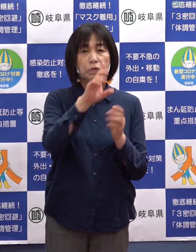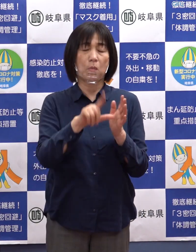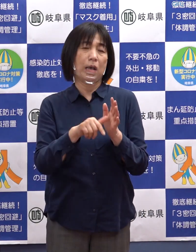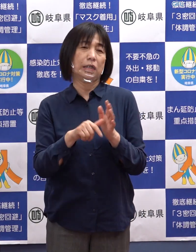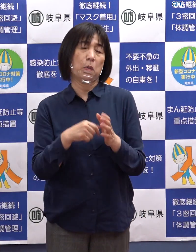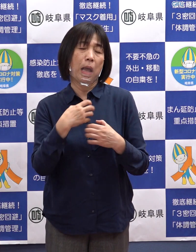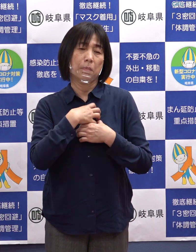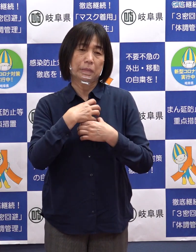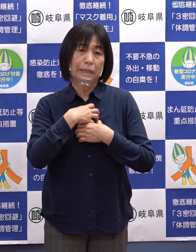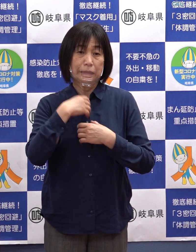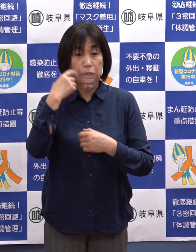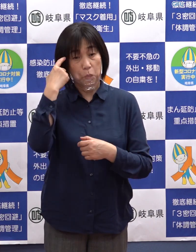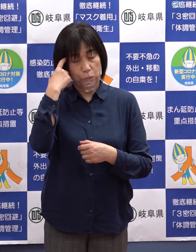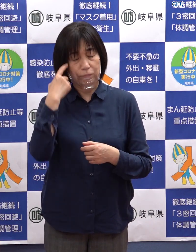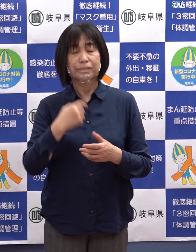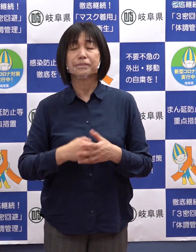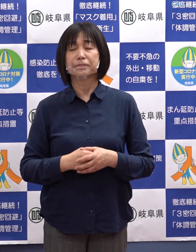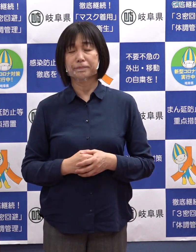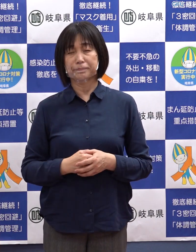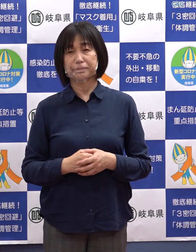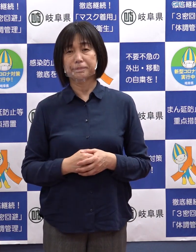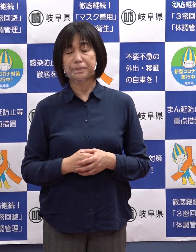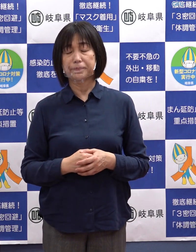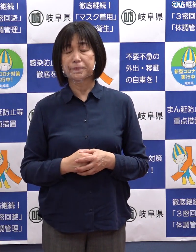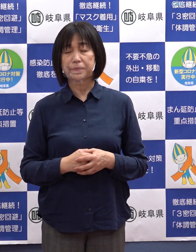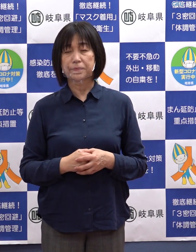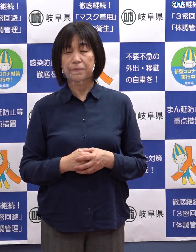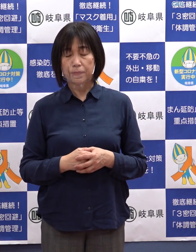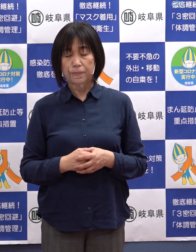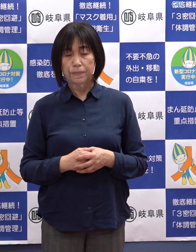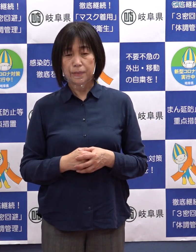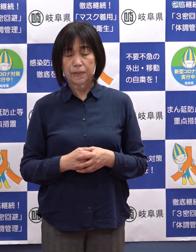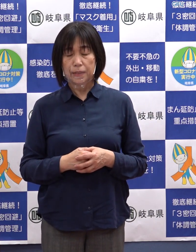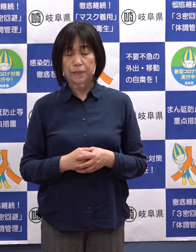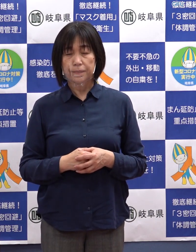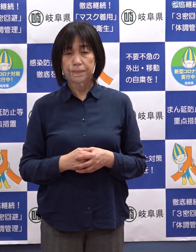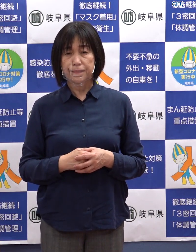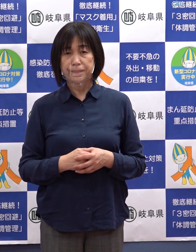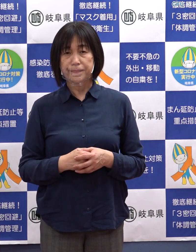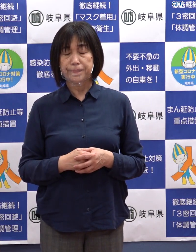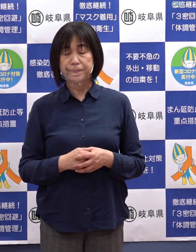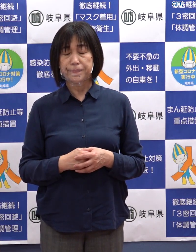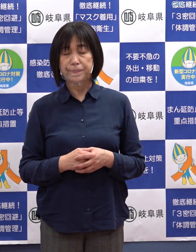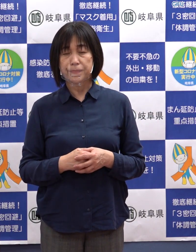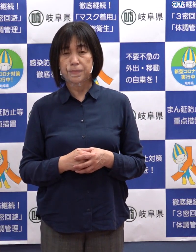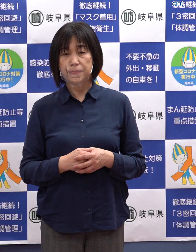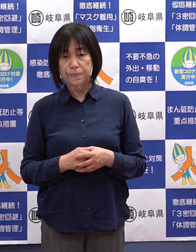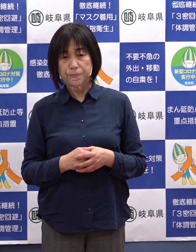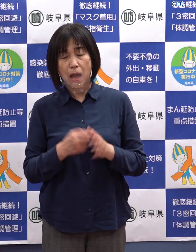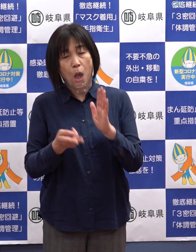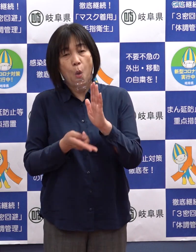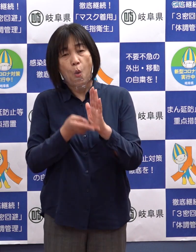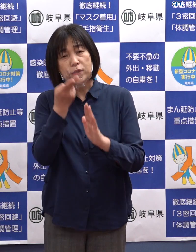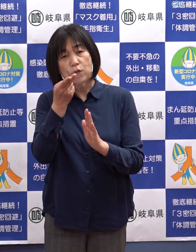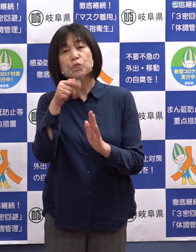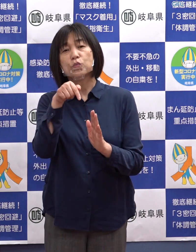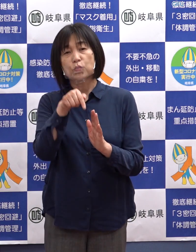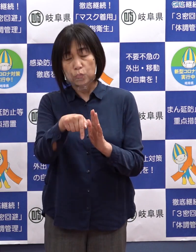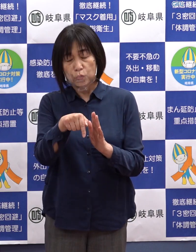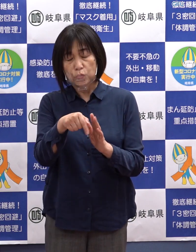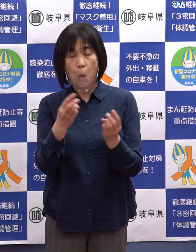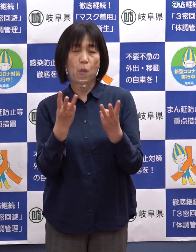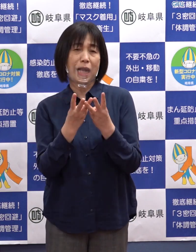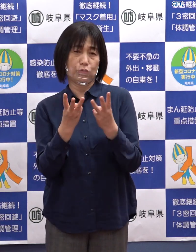並行して私どもとしては 宿泊施設をの追加とか